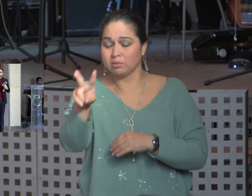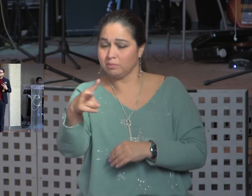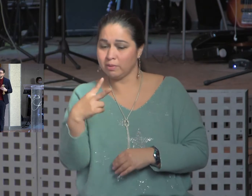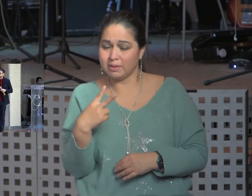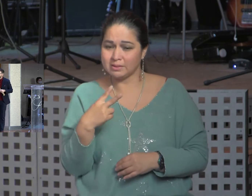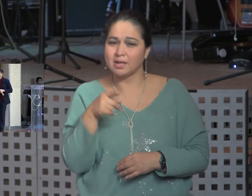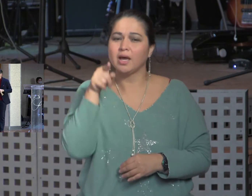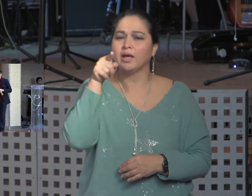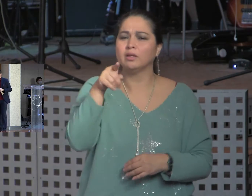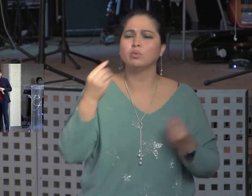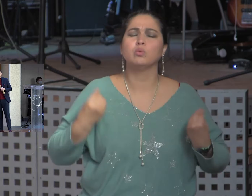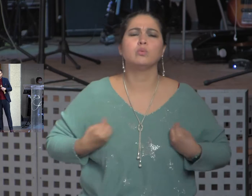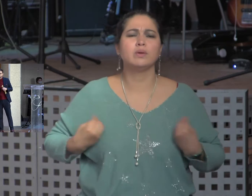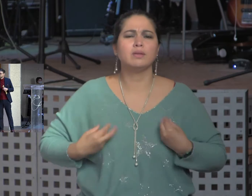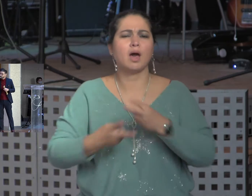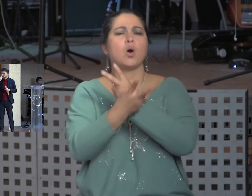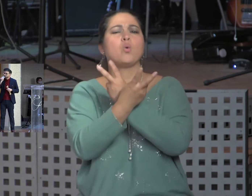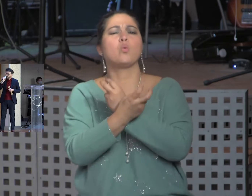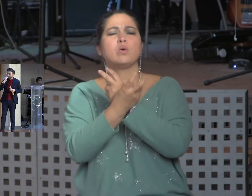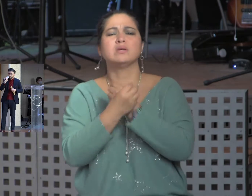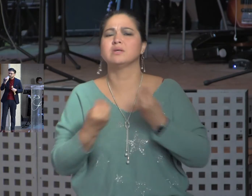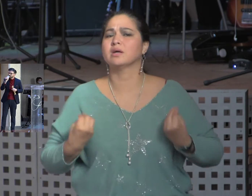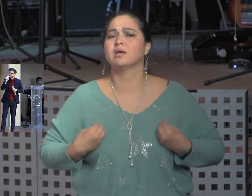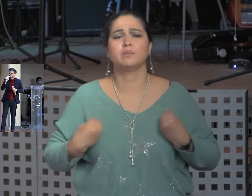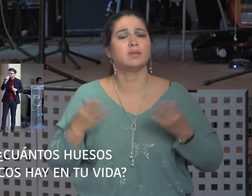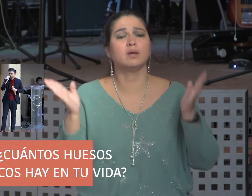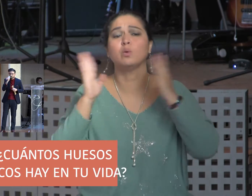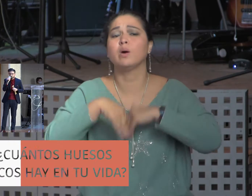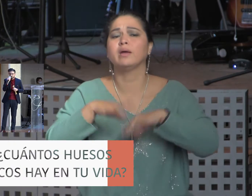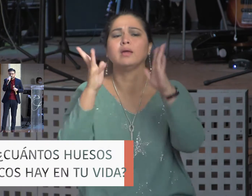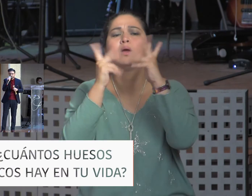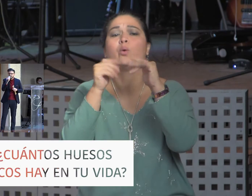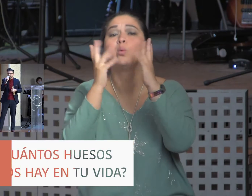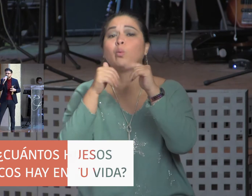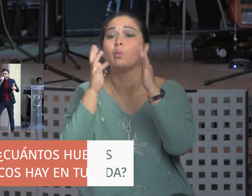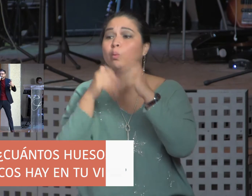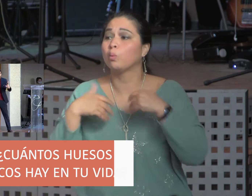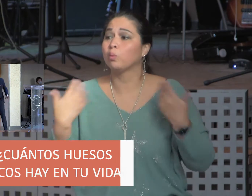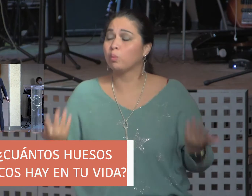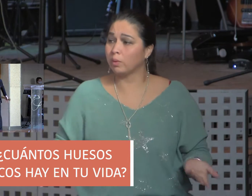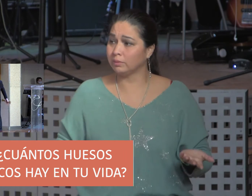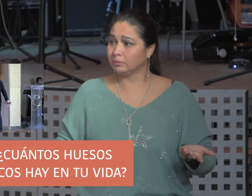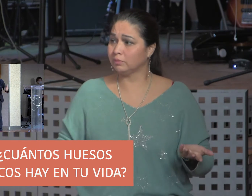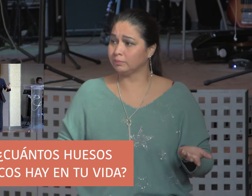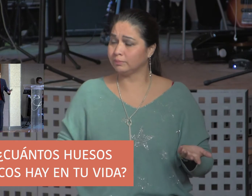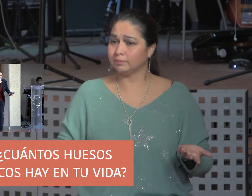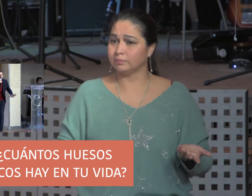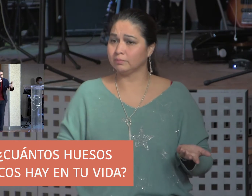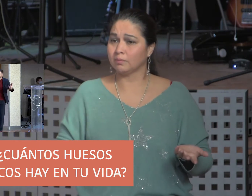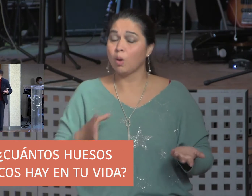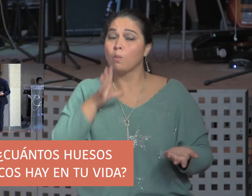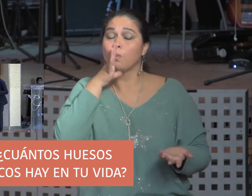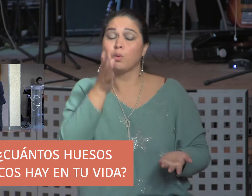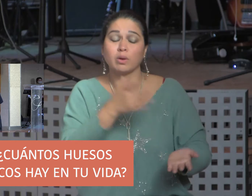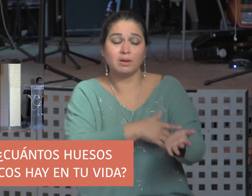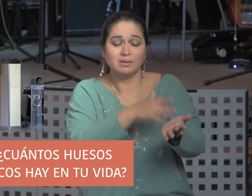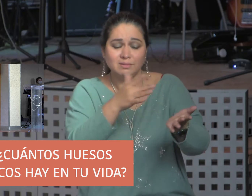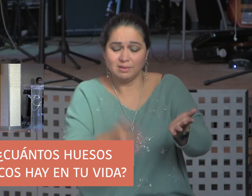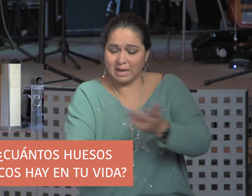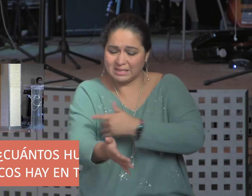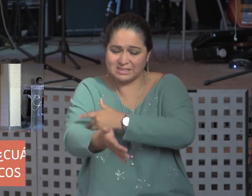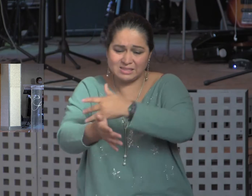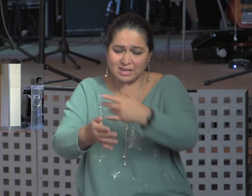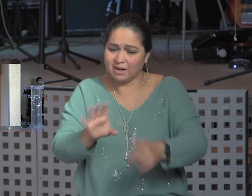huesos hay en tu vida que no tienen vida, que están muertos? Que la sangre del cuerpo de Cristo no